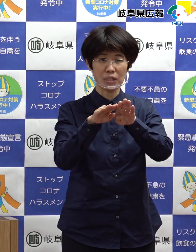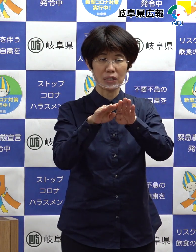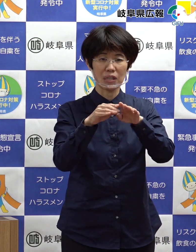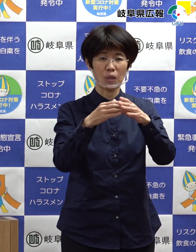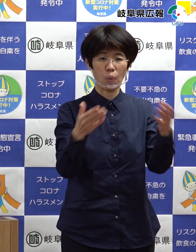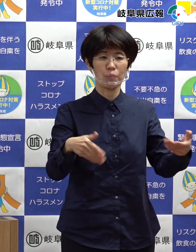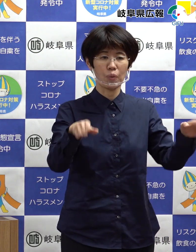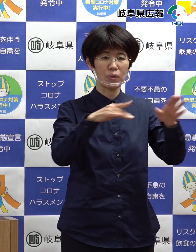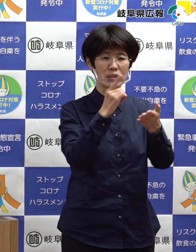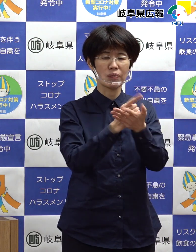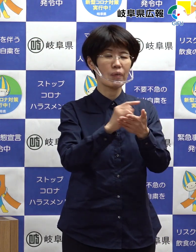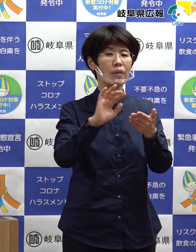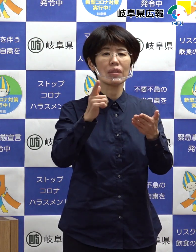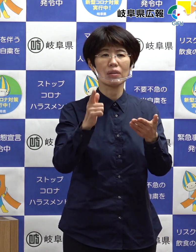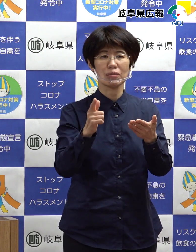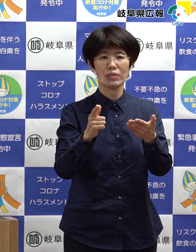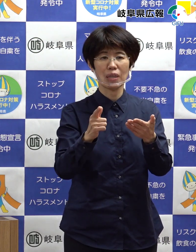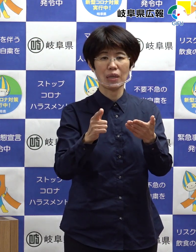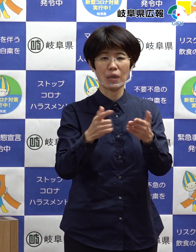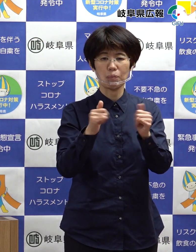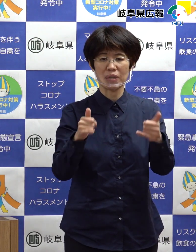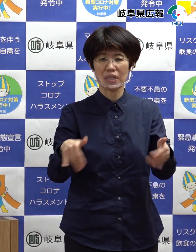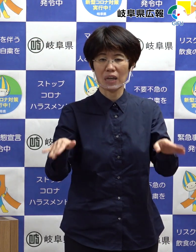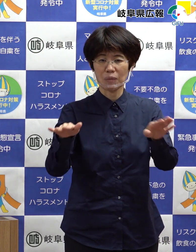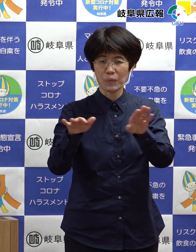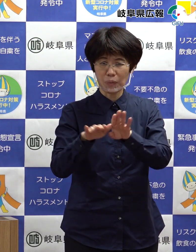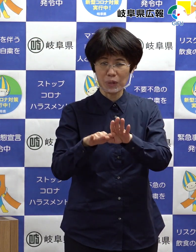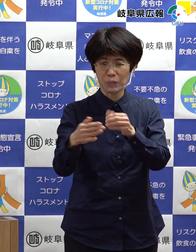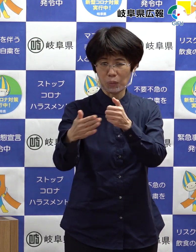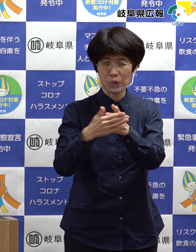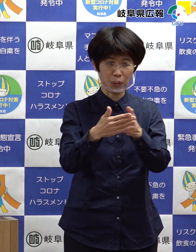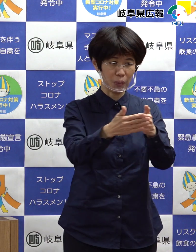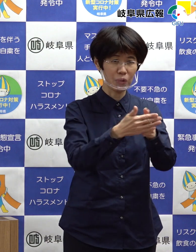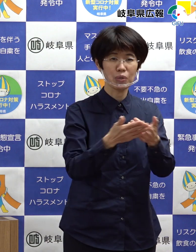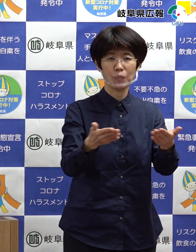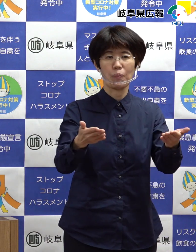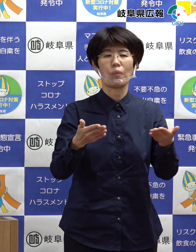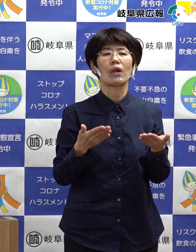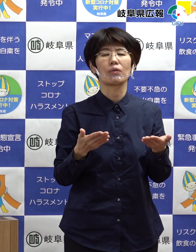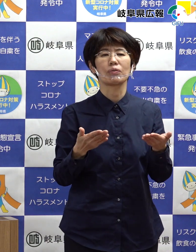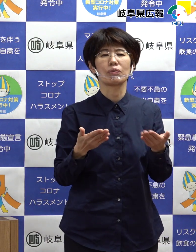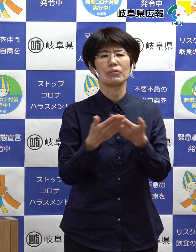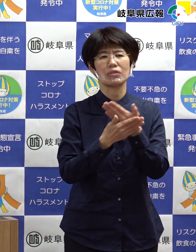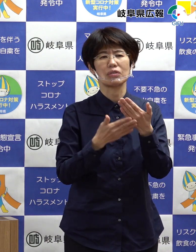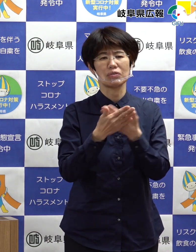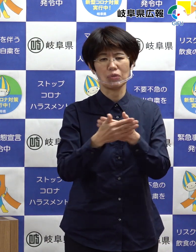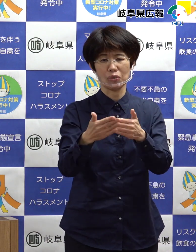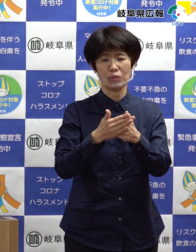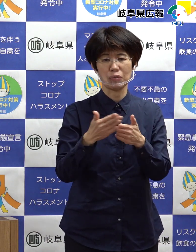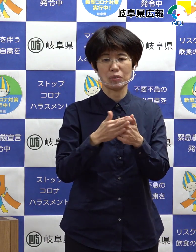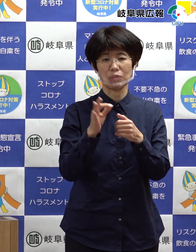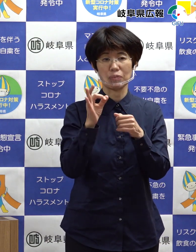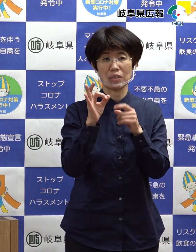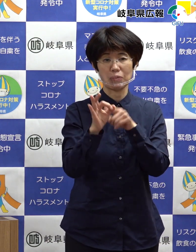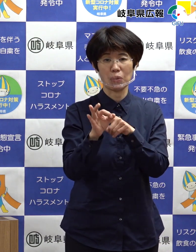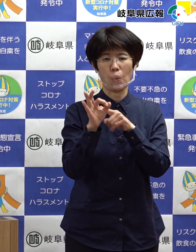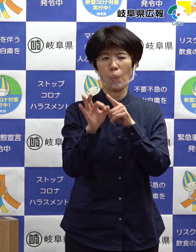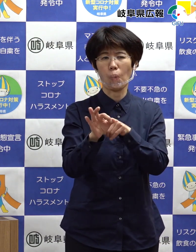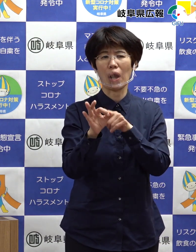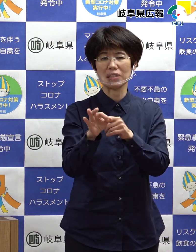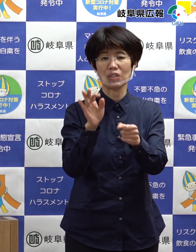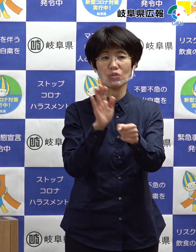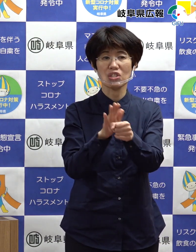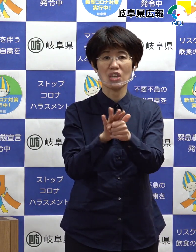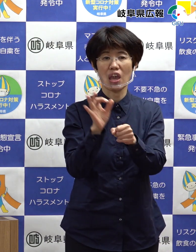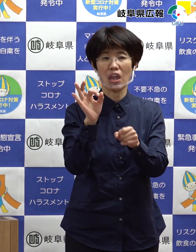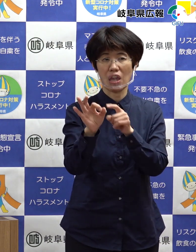きな病院だけではなしに、民間の病院にも広く協力してもらわなきゃいけないと。でその協力してもらうためにも、その財政的な支援と